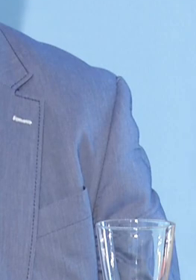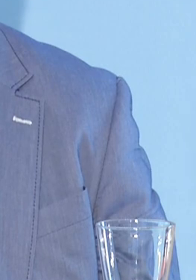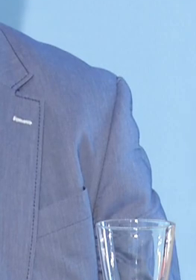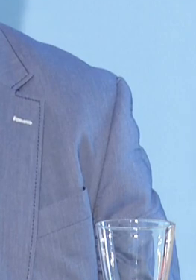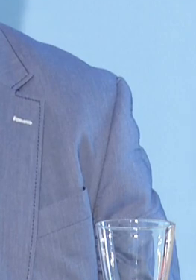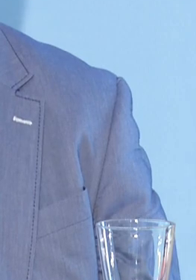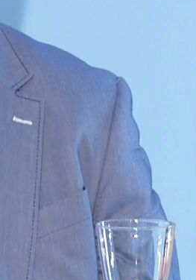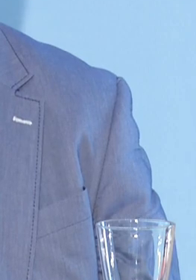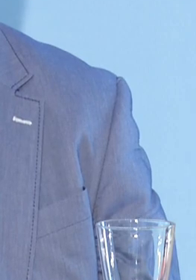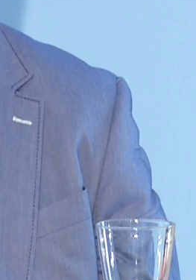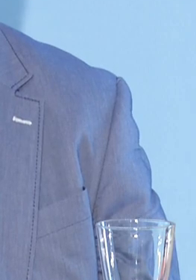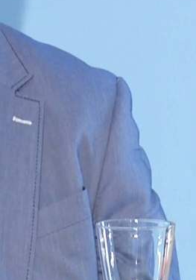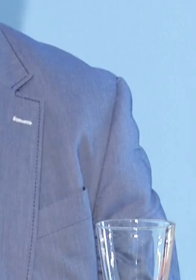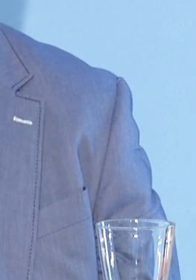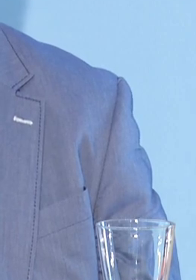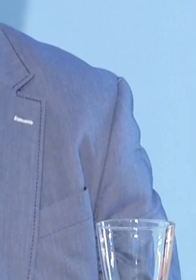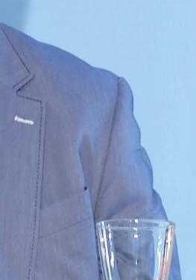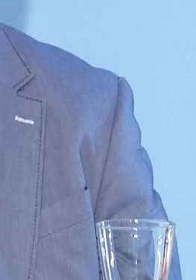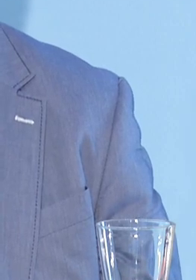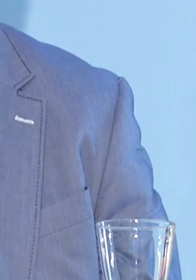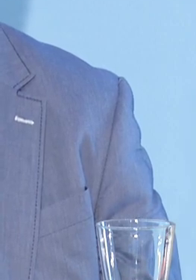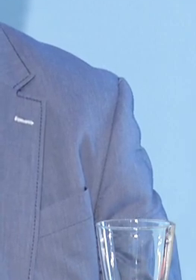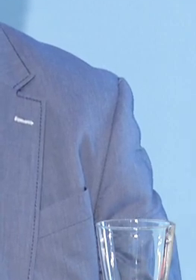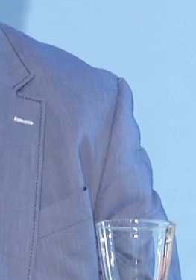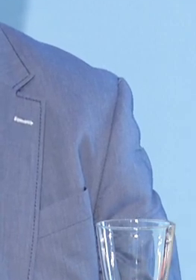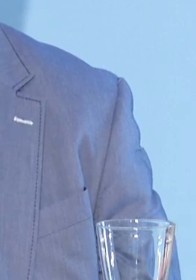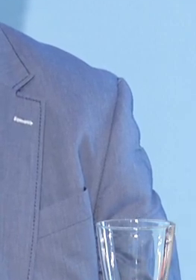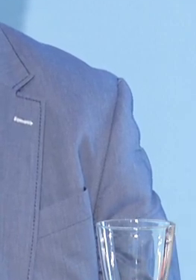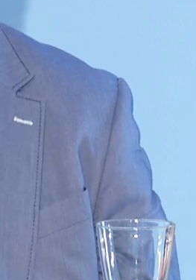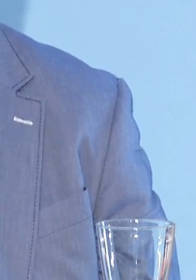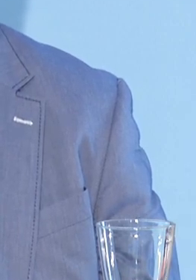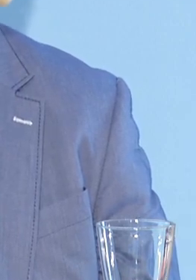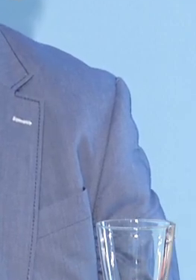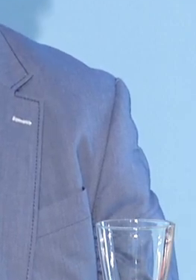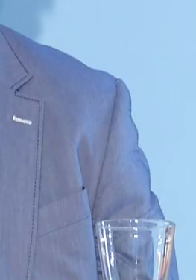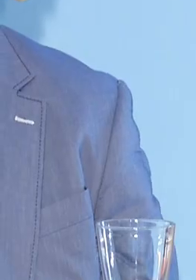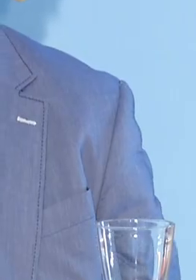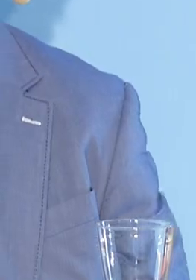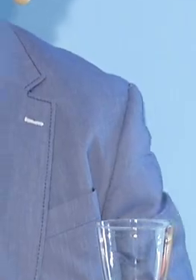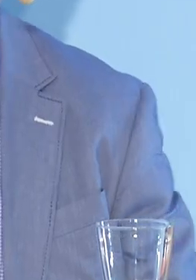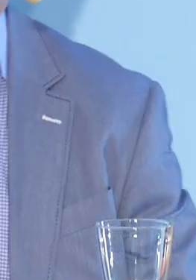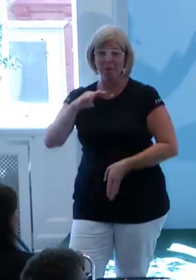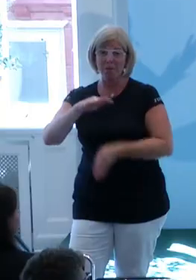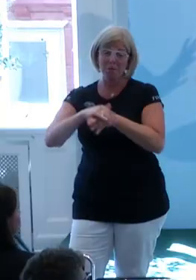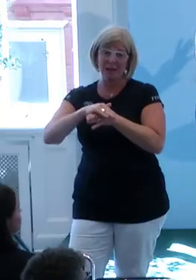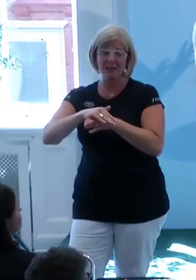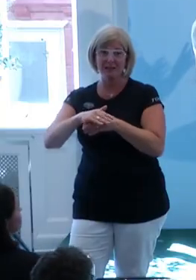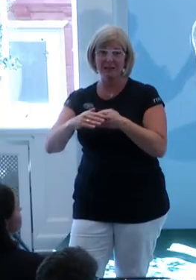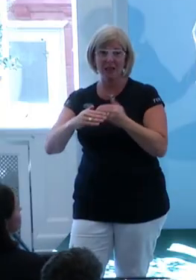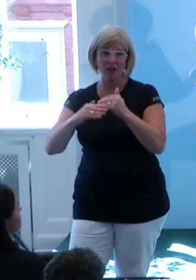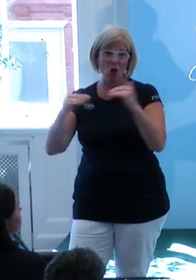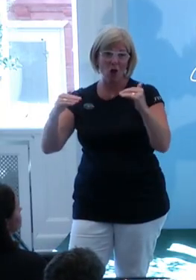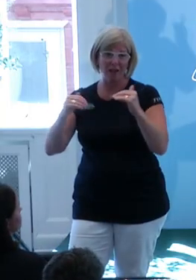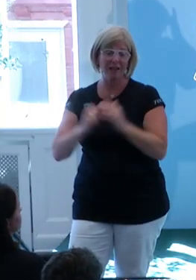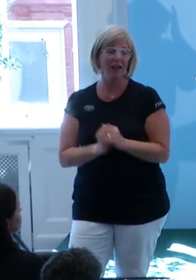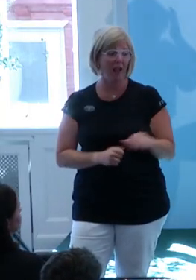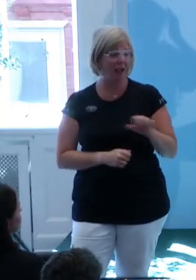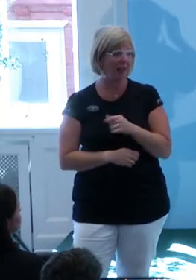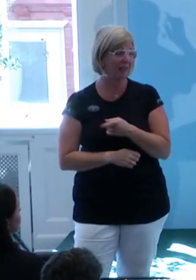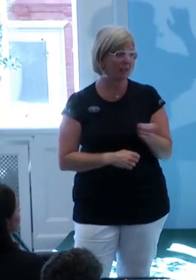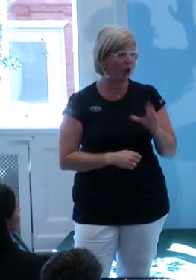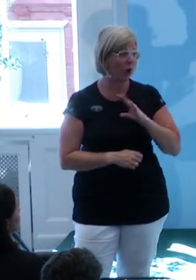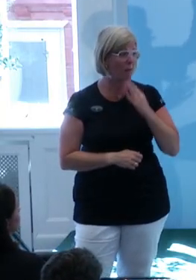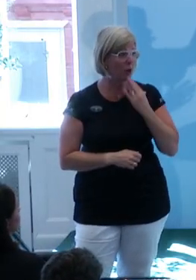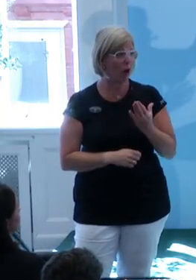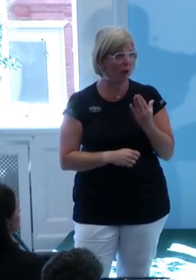vi har vi har nästan nått kapacitetstaket där på många områden. Ni bubblar ju alla av goda idéer.